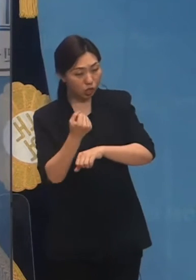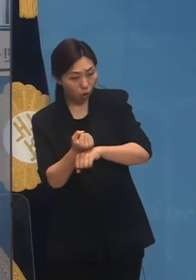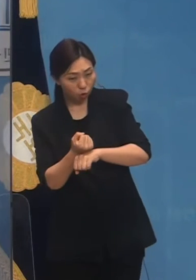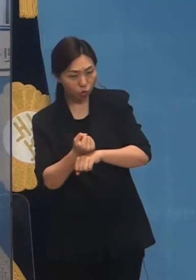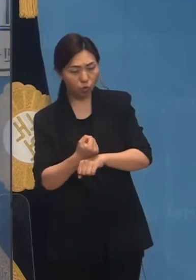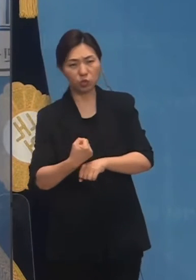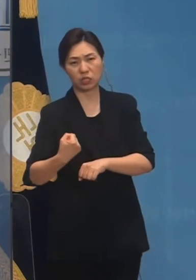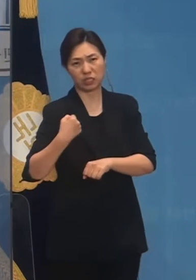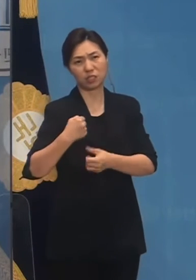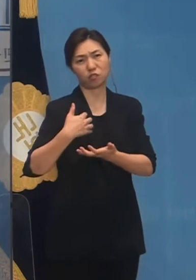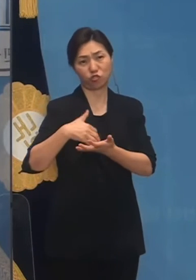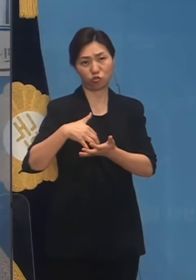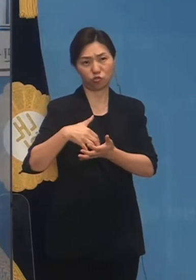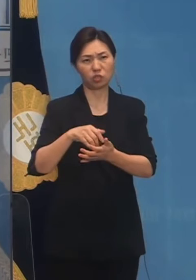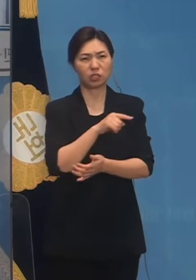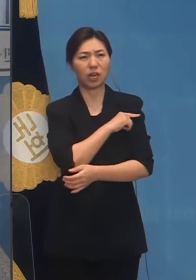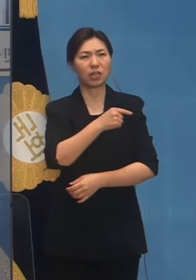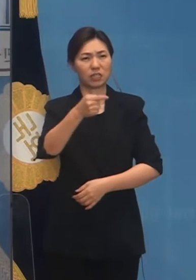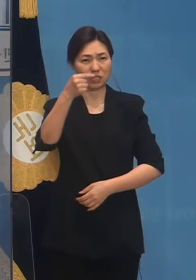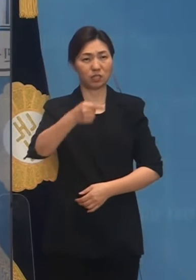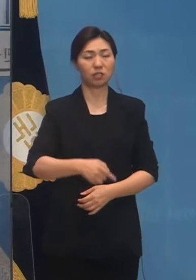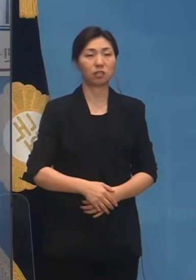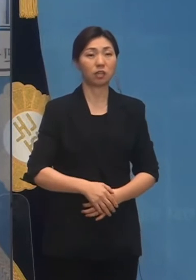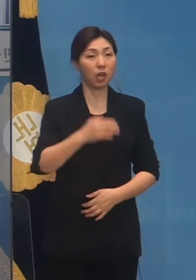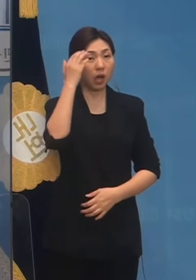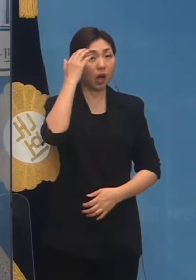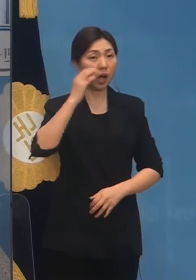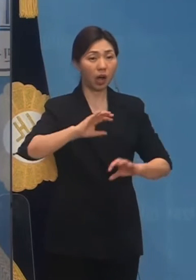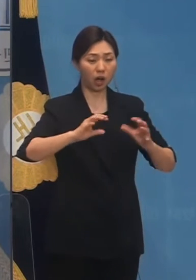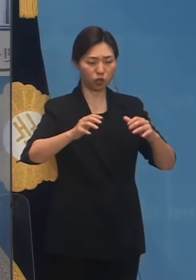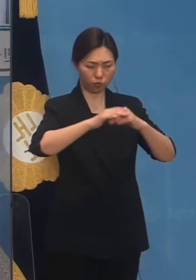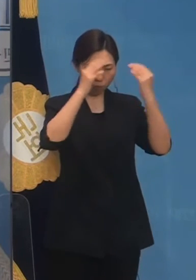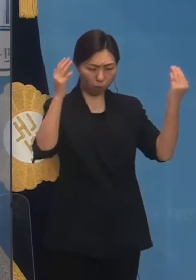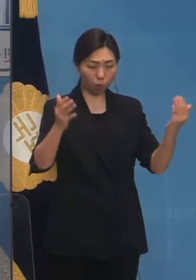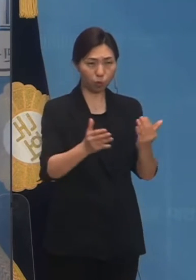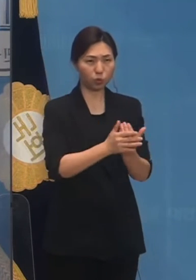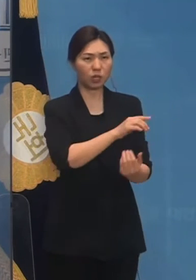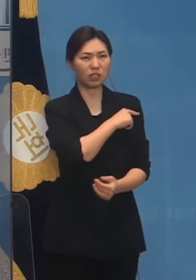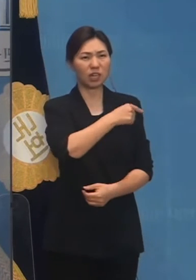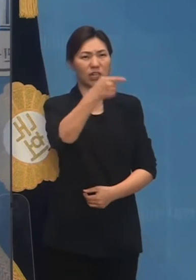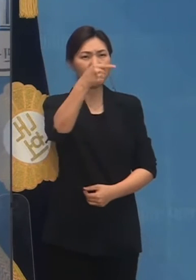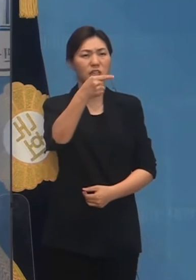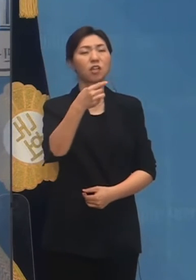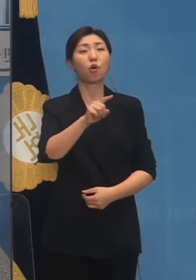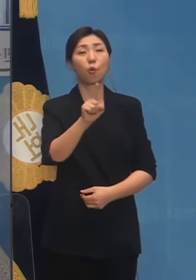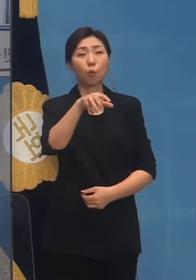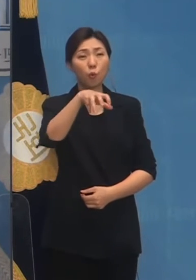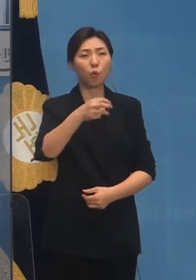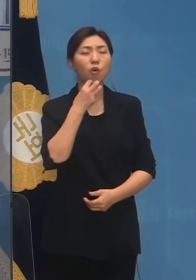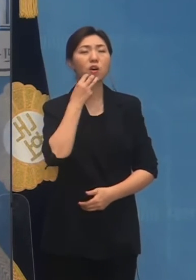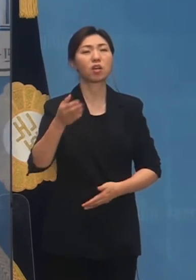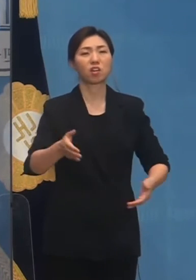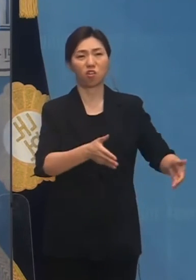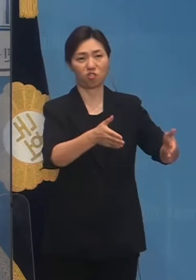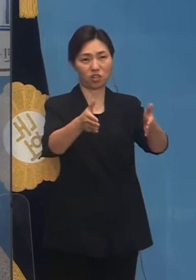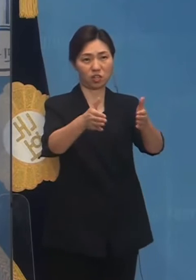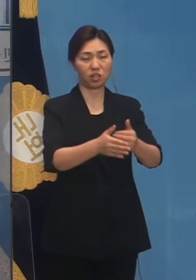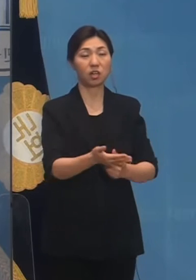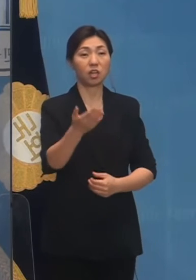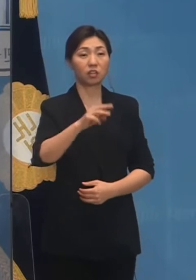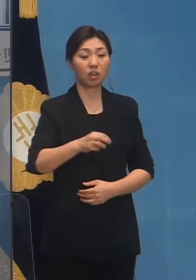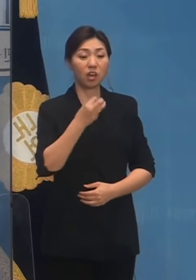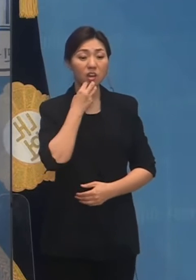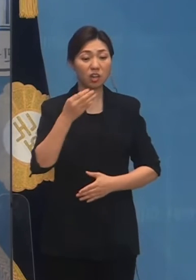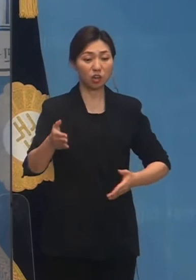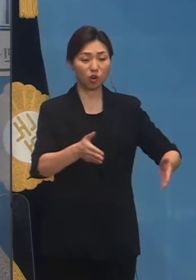연구개발인력 1위 등 대한민국 거의 모든 분야에서 경기도가 1등입니다. 그러나 경기도 대전시는 그렇지가